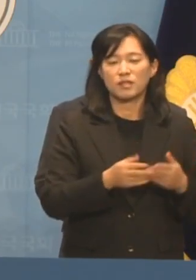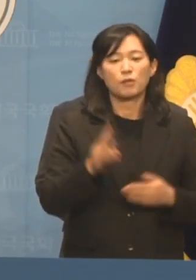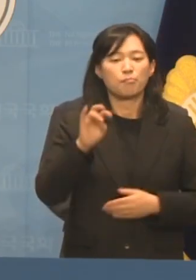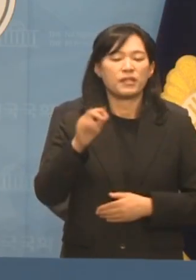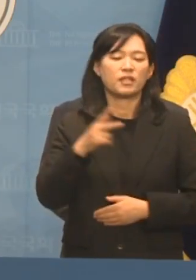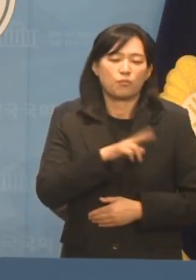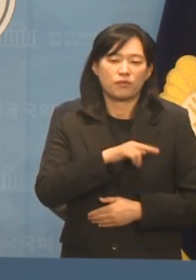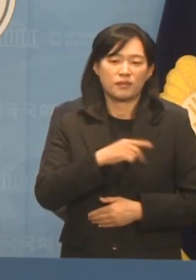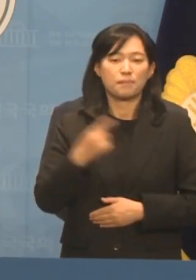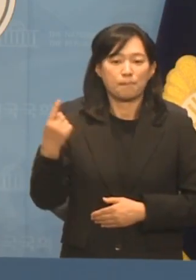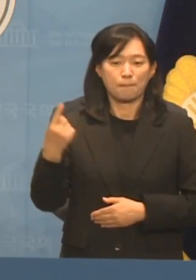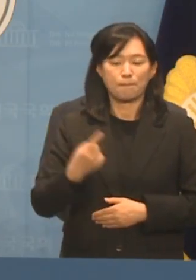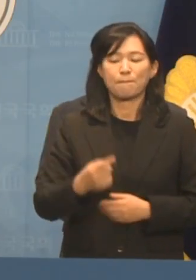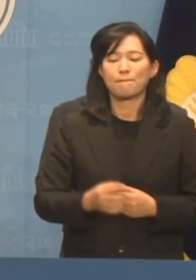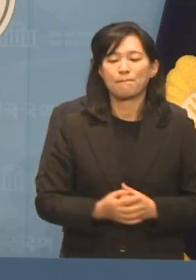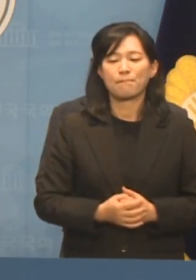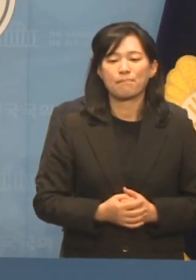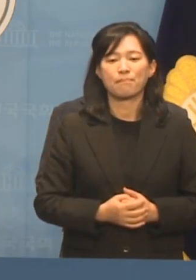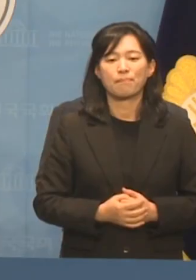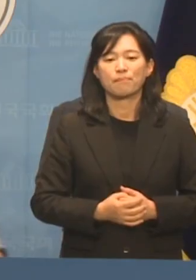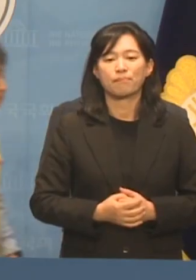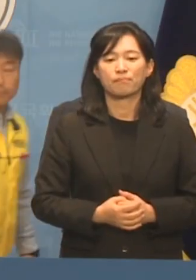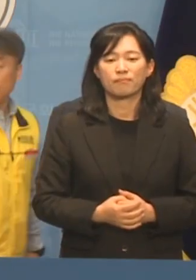민병덕 위원장님 모시겠습니다.